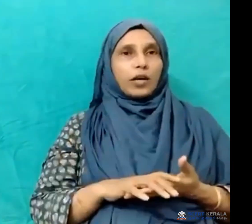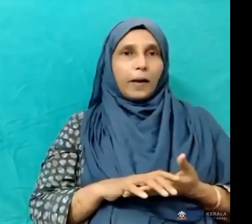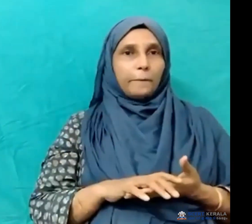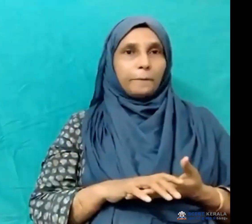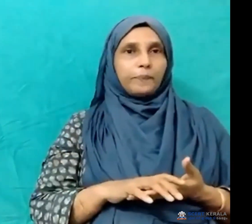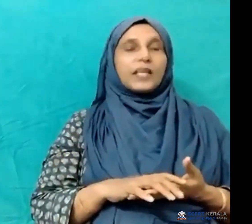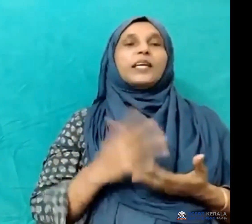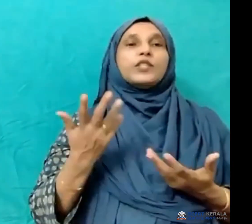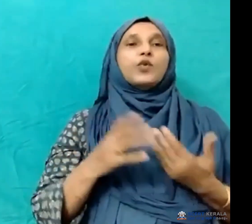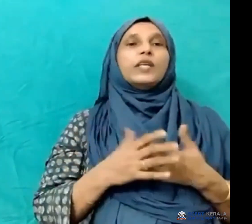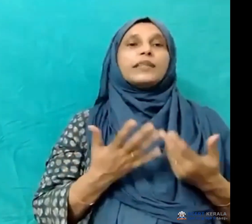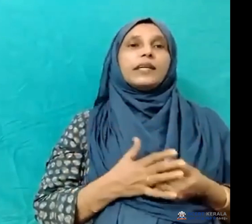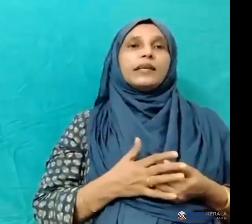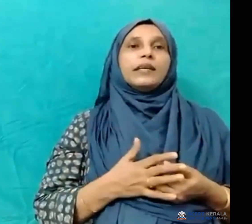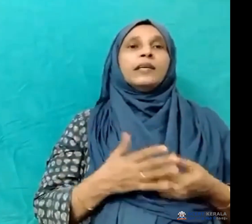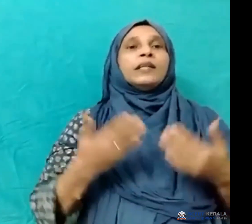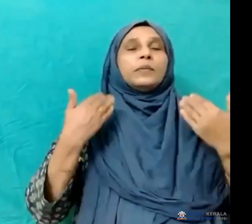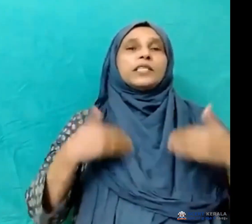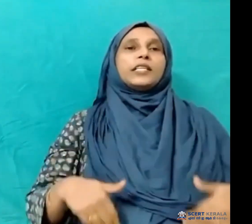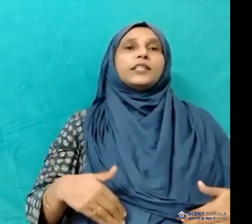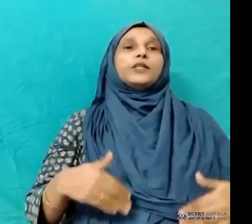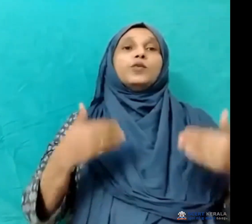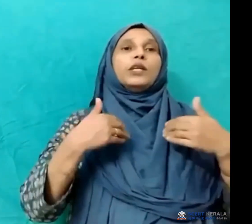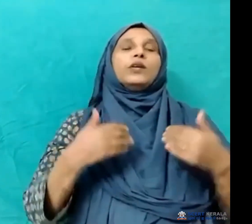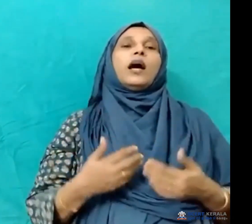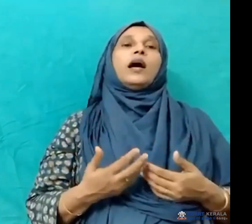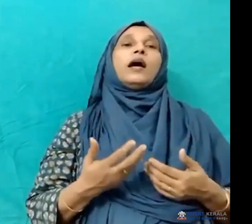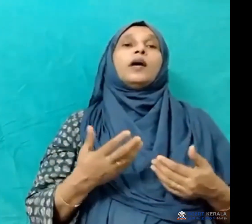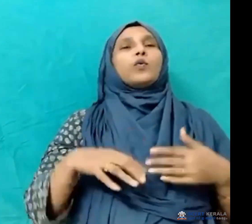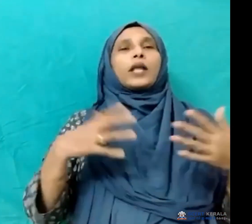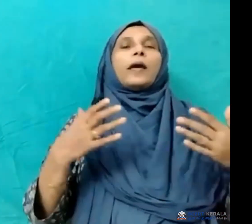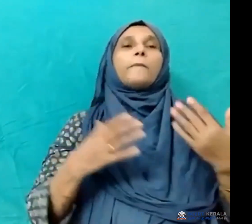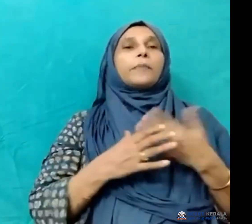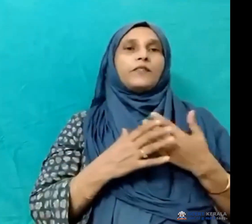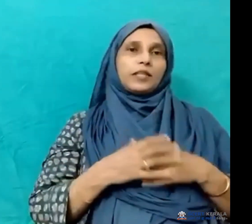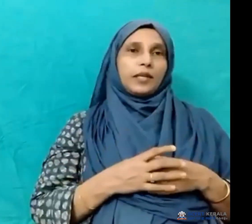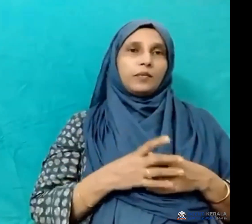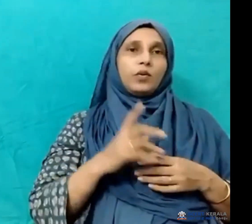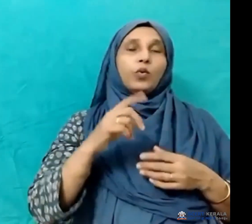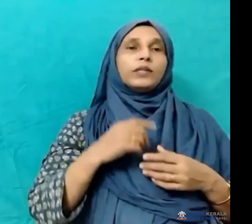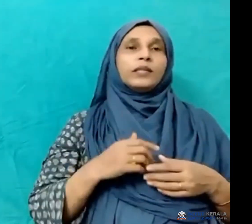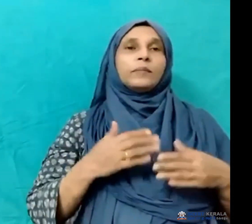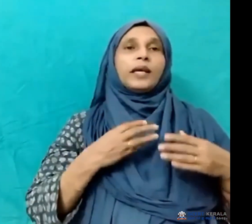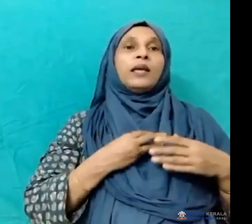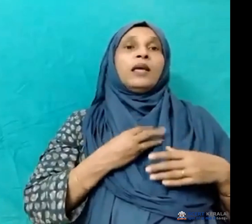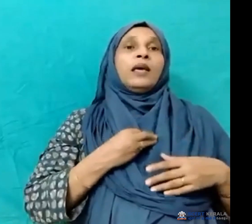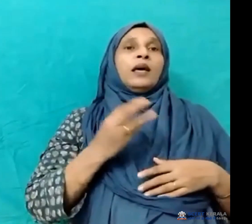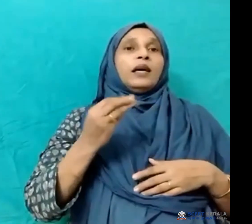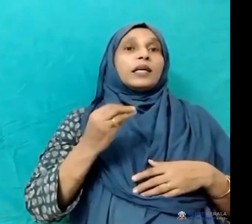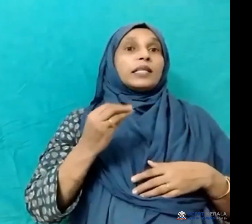നോക്കാം. അതിന്റെ ജോലി എന്താണ്? നമ്മുടെ ശരീരത്തിന്റെ ഉള്ളിലുള്ള കുറെ പ്രവർത്തനം. ഒന്ന്, നമ്മുടെ